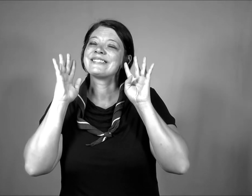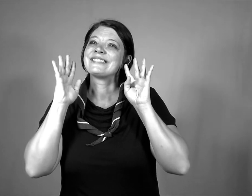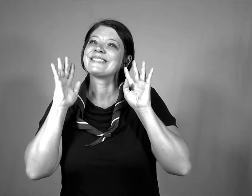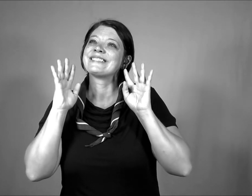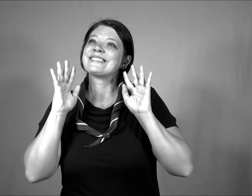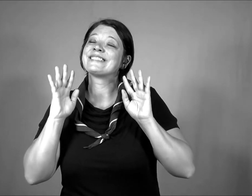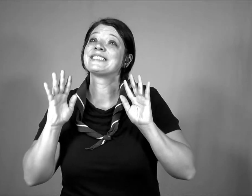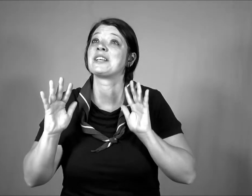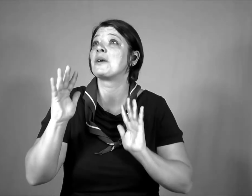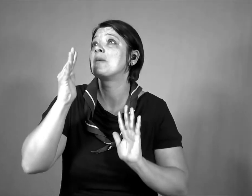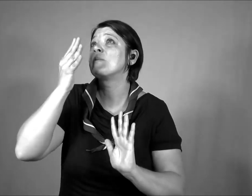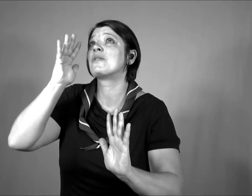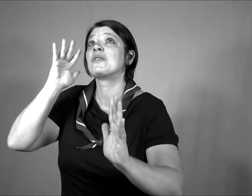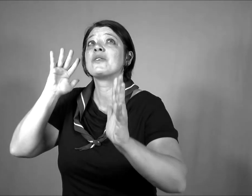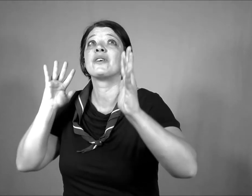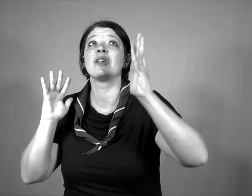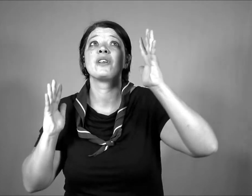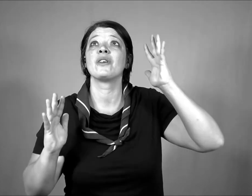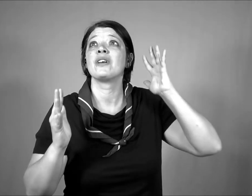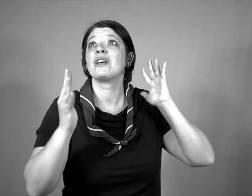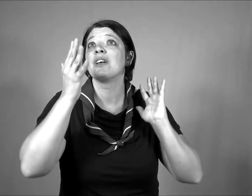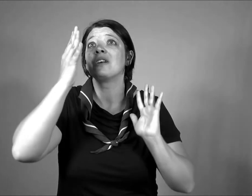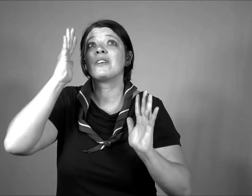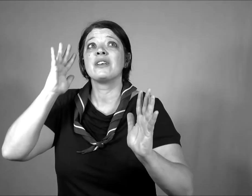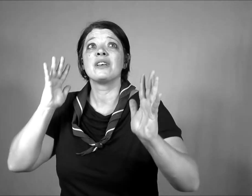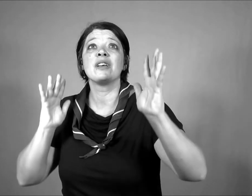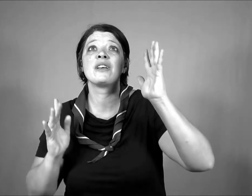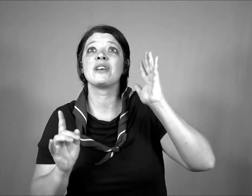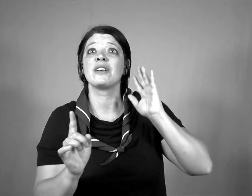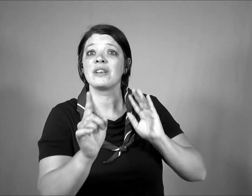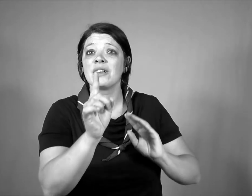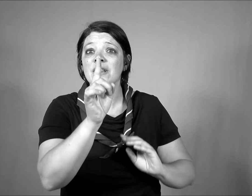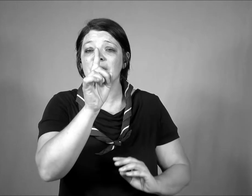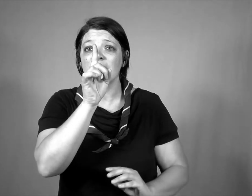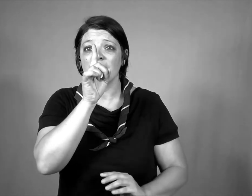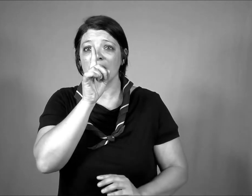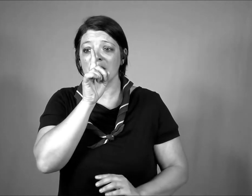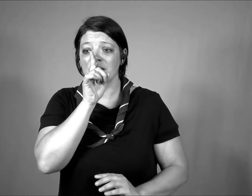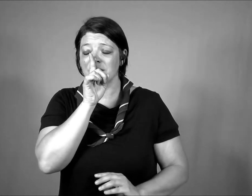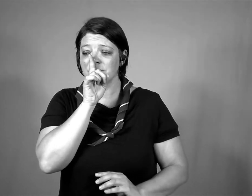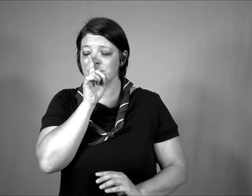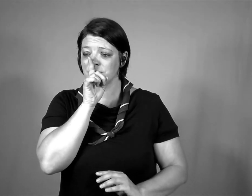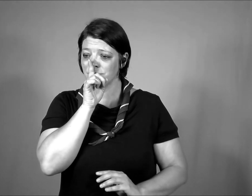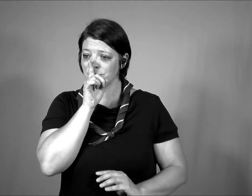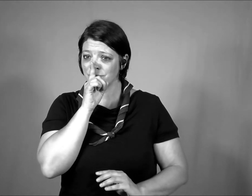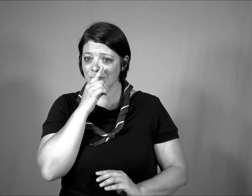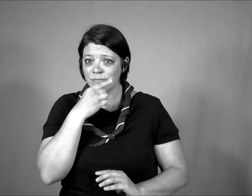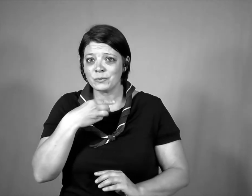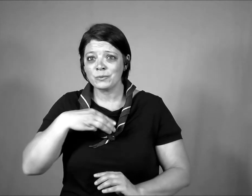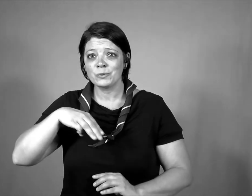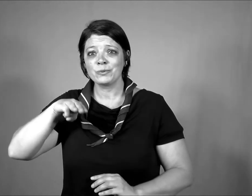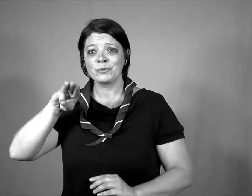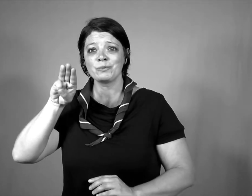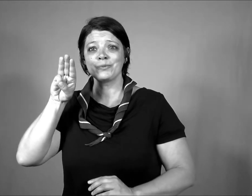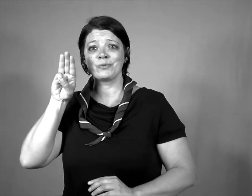yeux. Dans le bois silencieux, ensemble on se